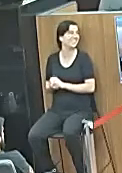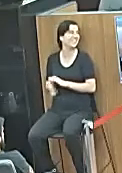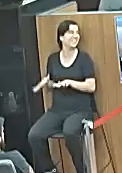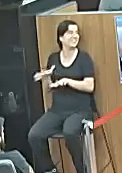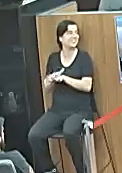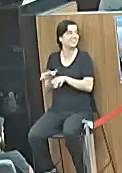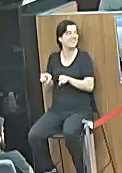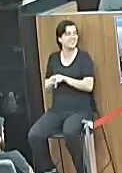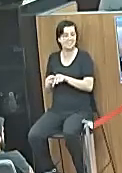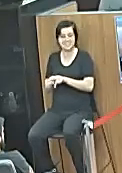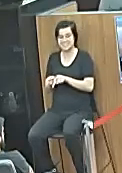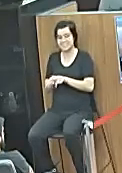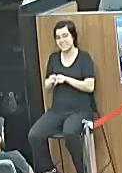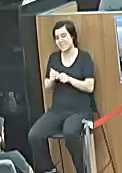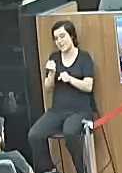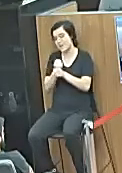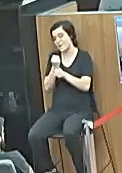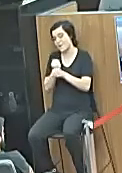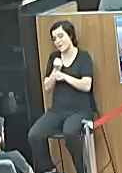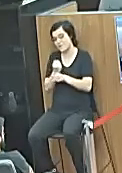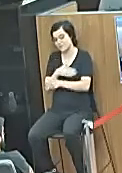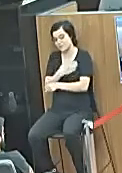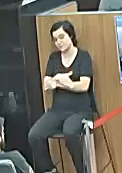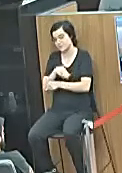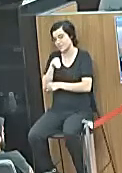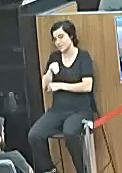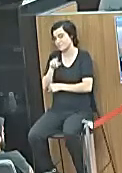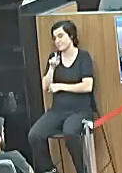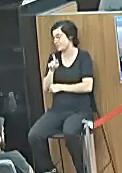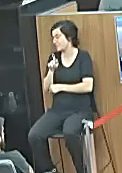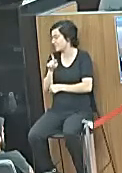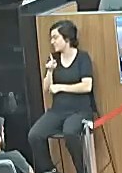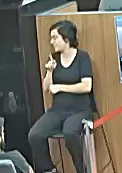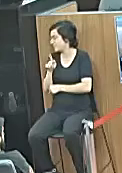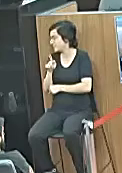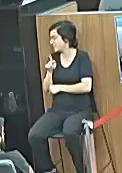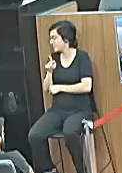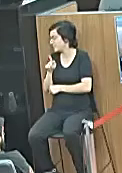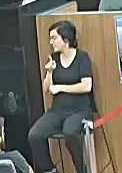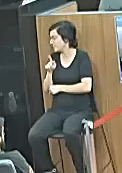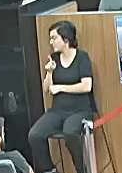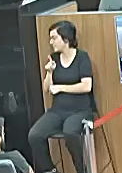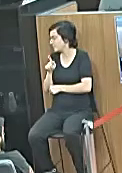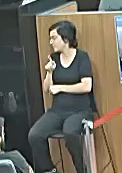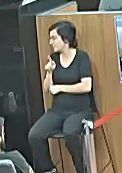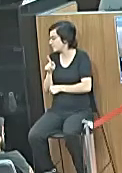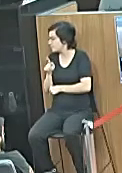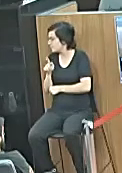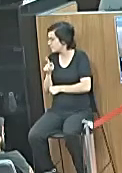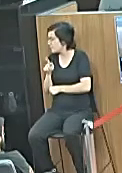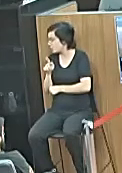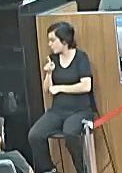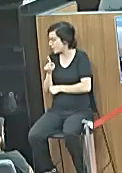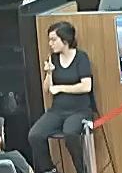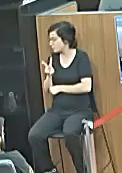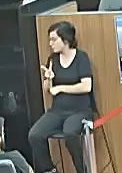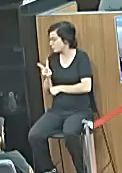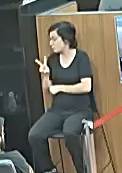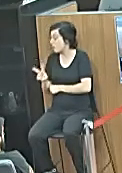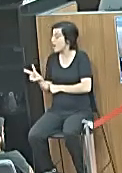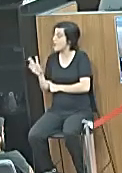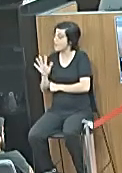retomada das obras da rodovia mg 760 com a ampliação de metas na região intermediária do vale do aço da ação